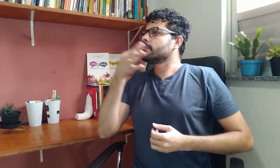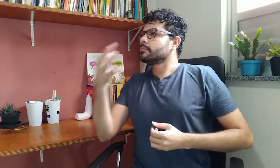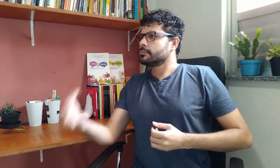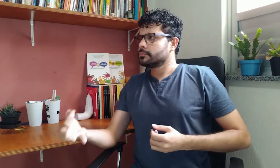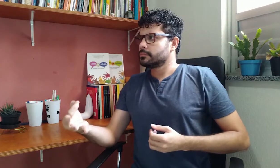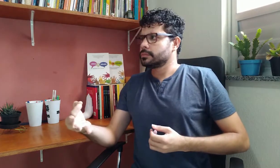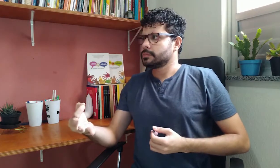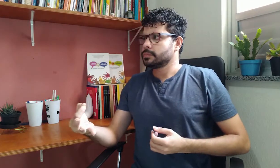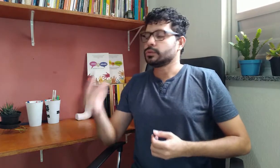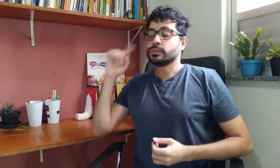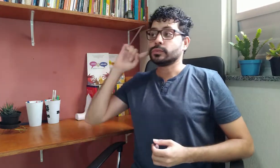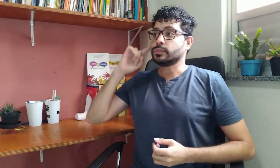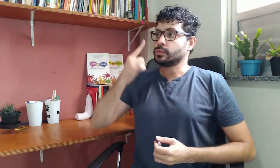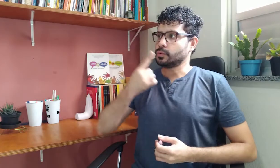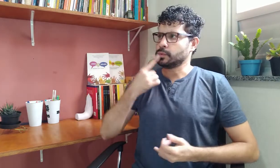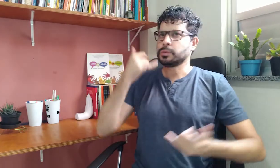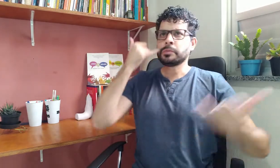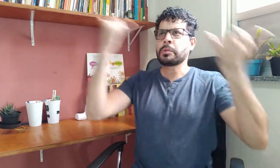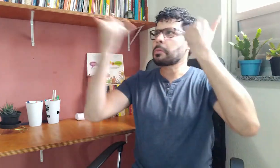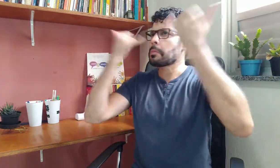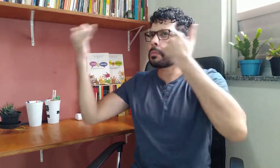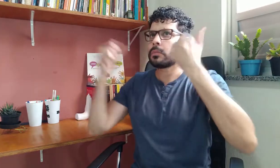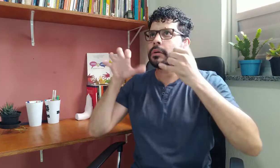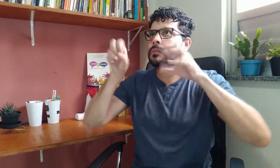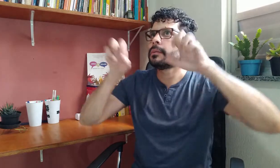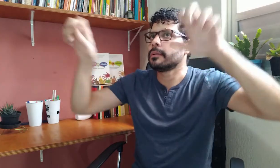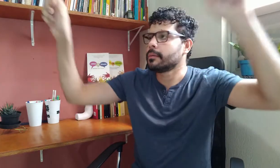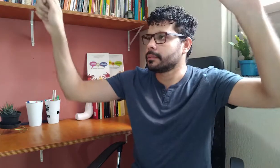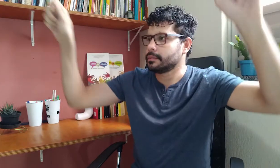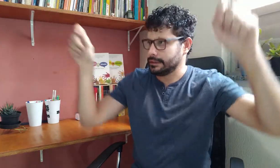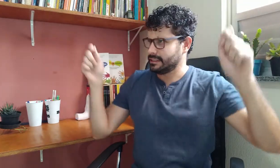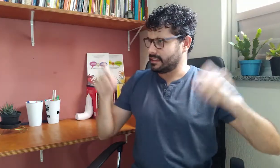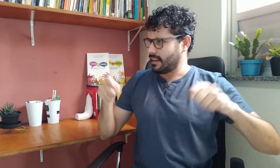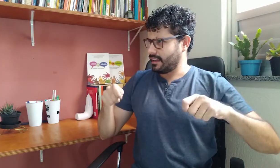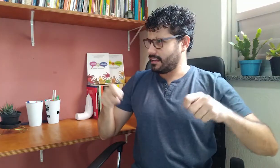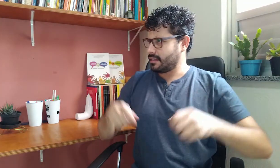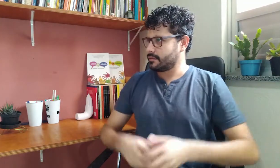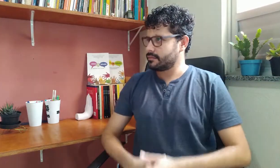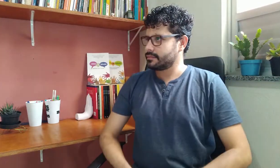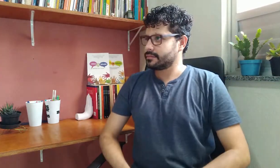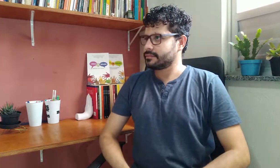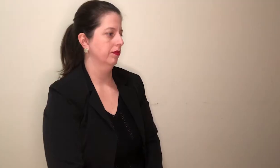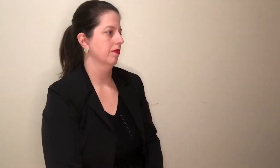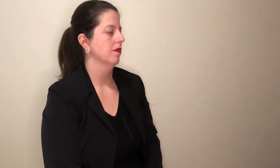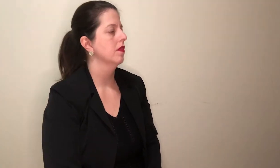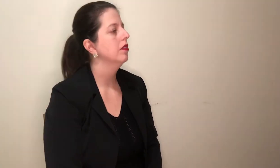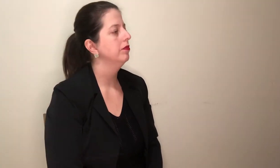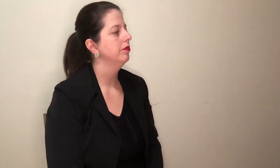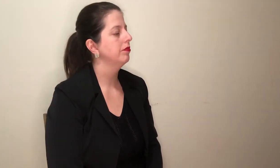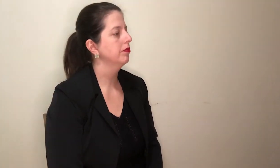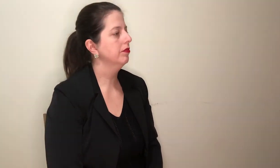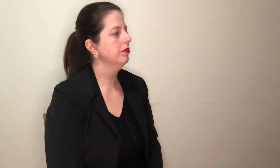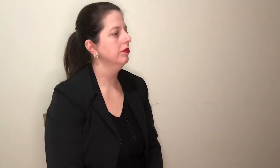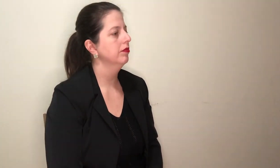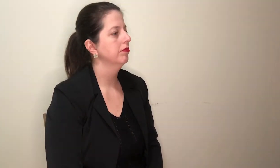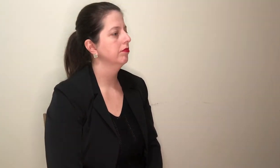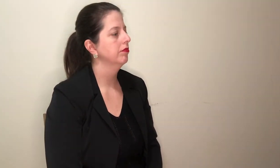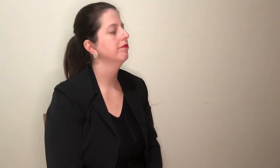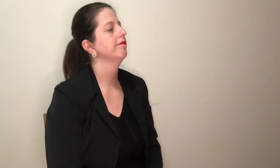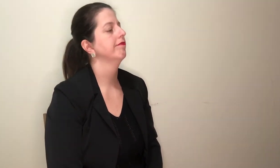Na sua opinião, o surdo hoje consegue ter acesso a essas informações? Sim, hoje a gente tem uma